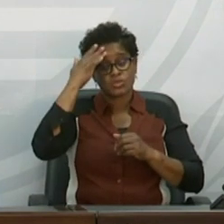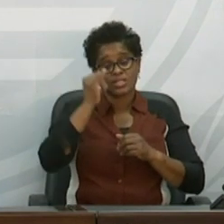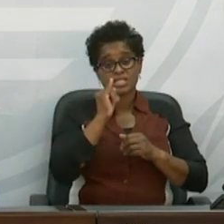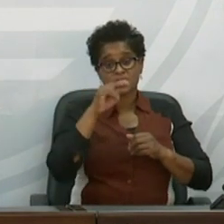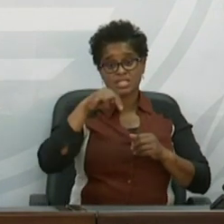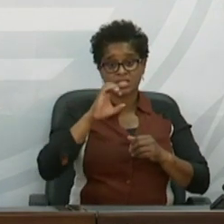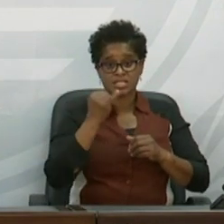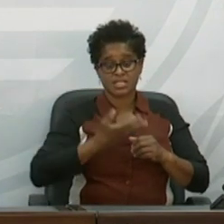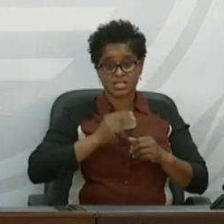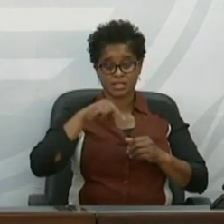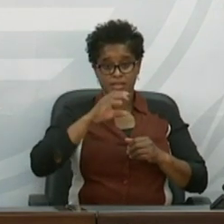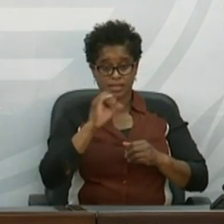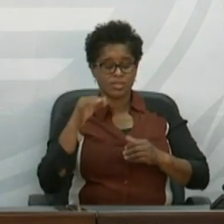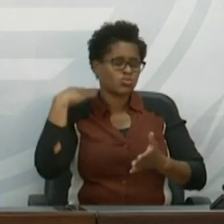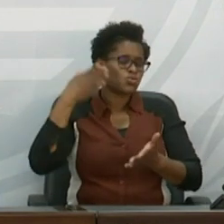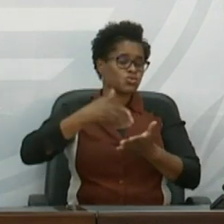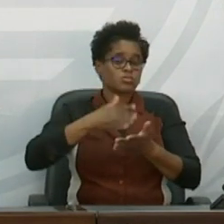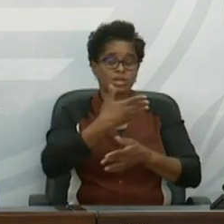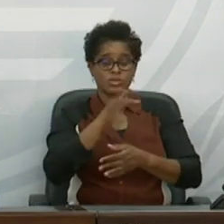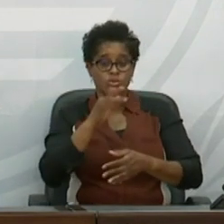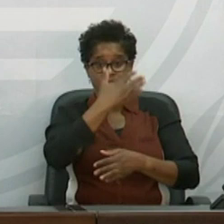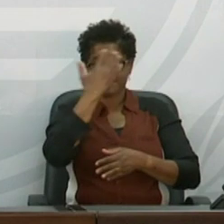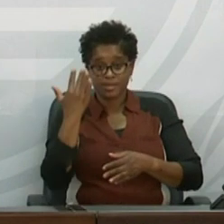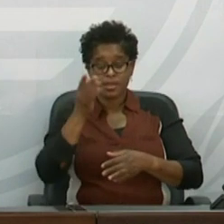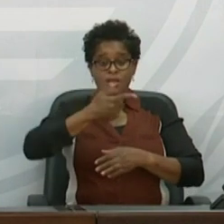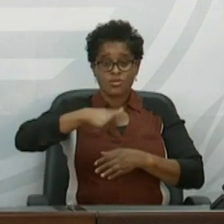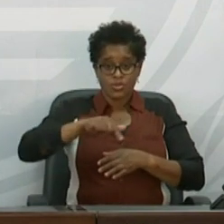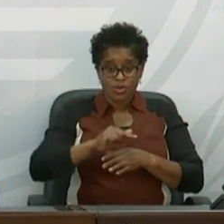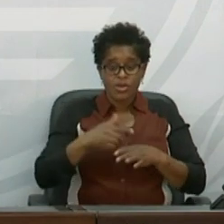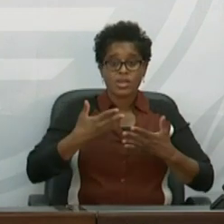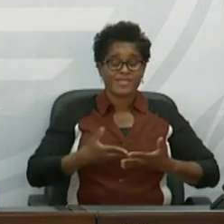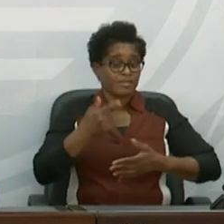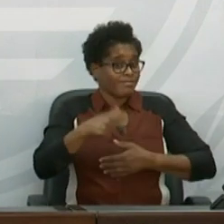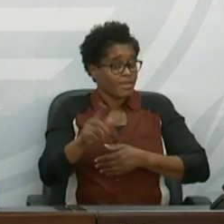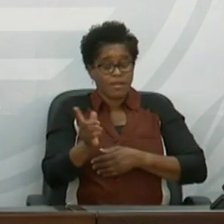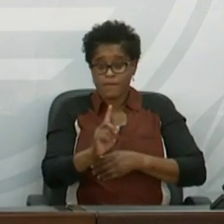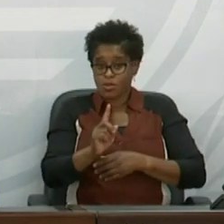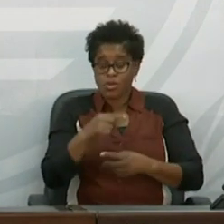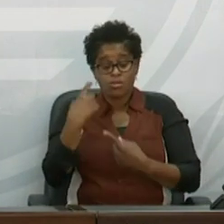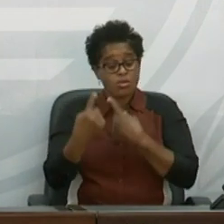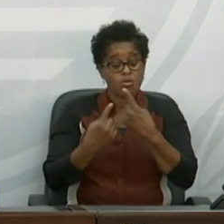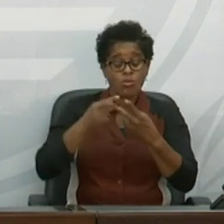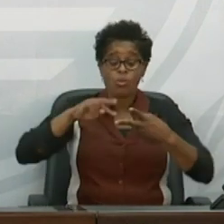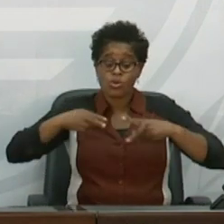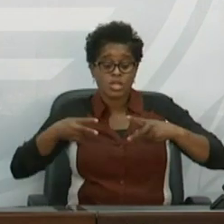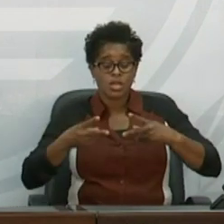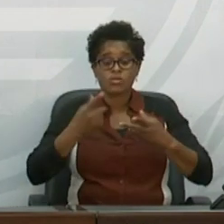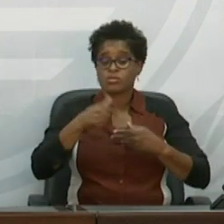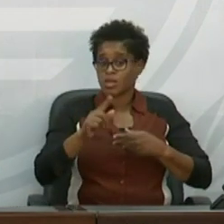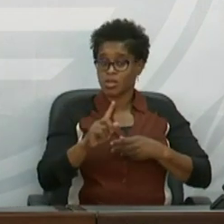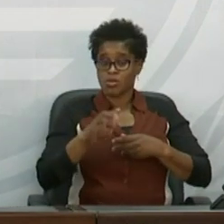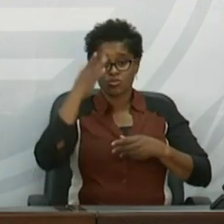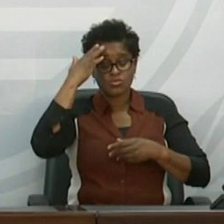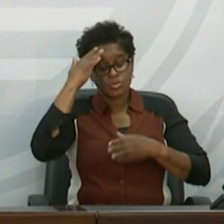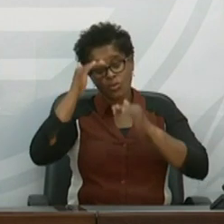incidência acumulada nos últimos 14 dias, nós ainda não temos nenhum concelho com a